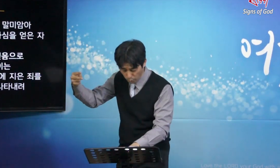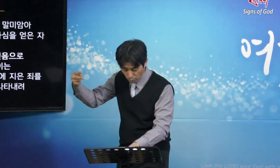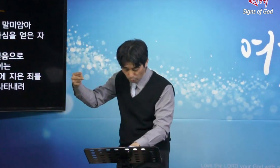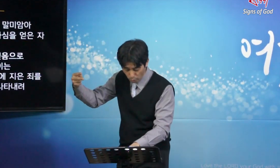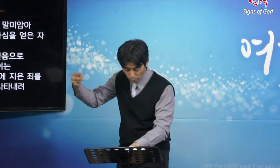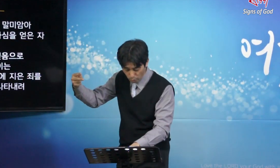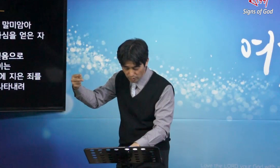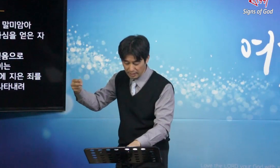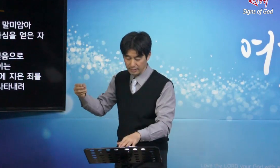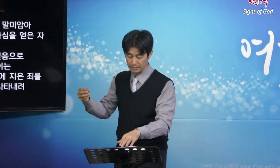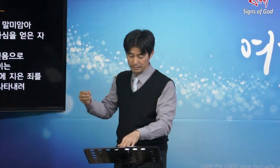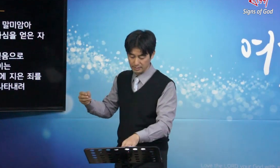곧